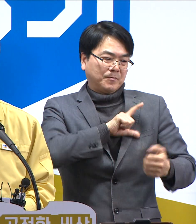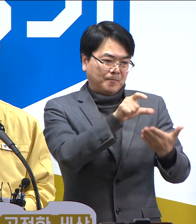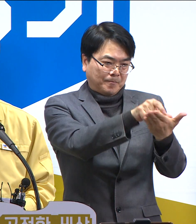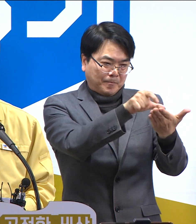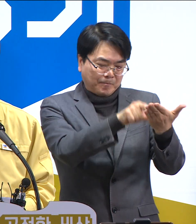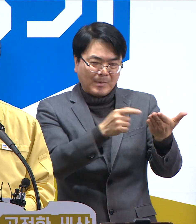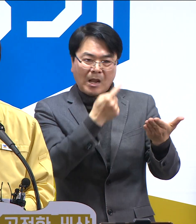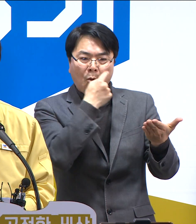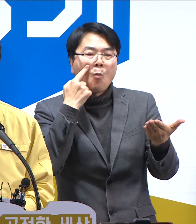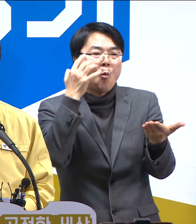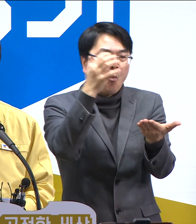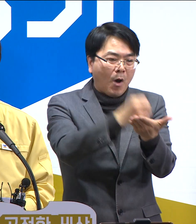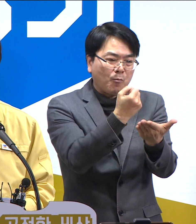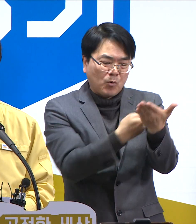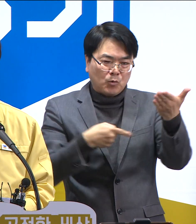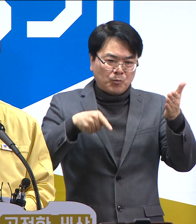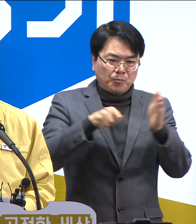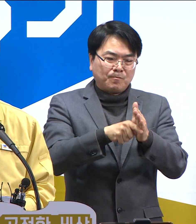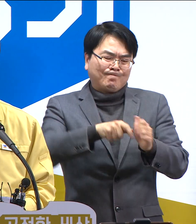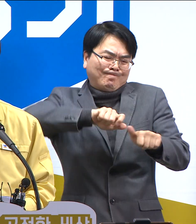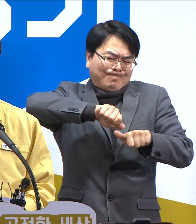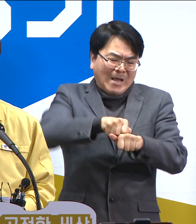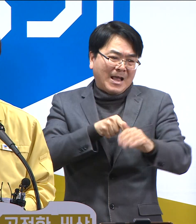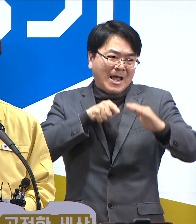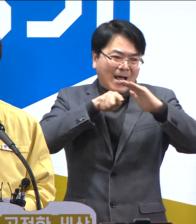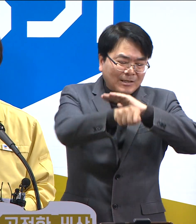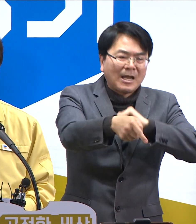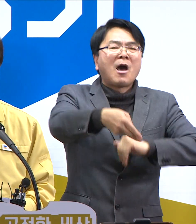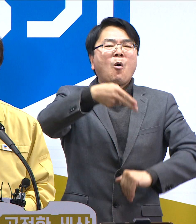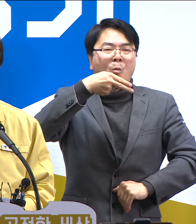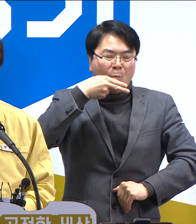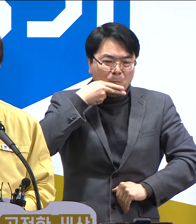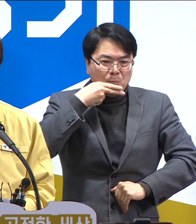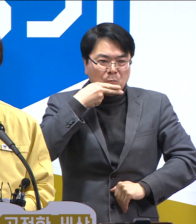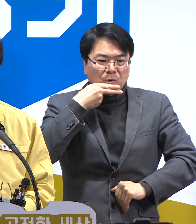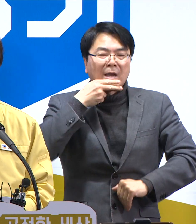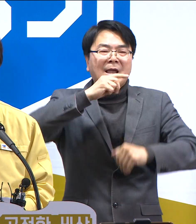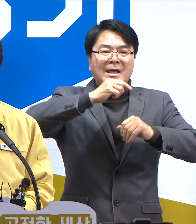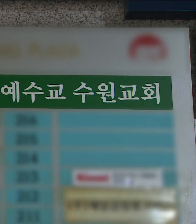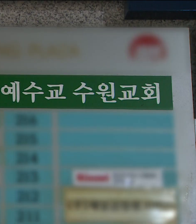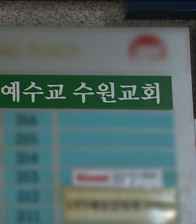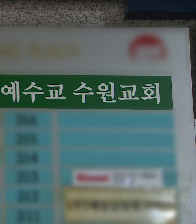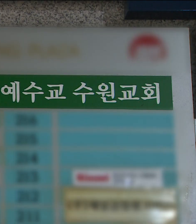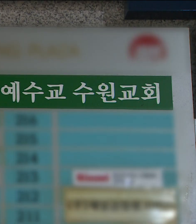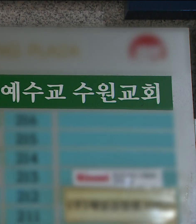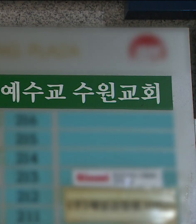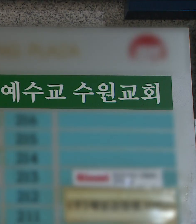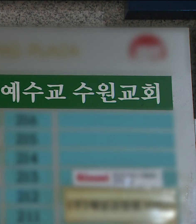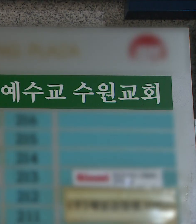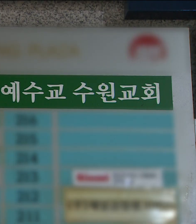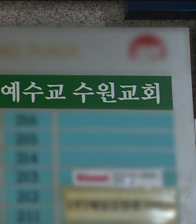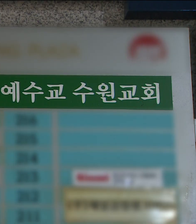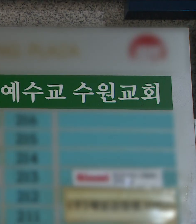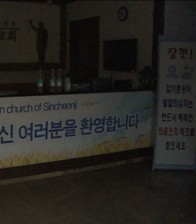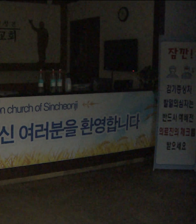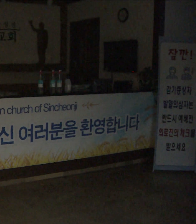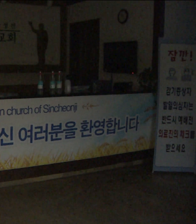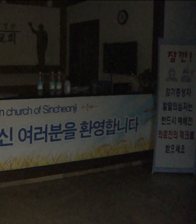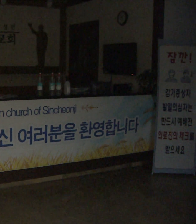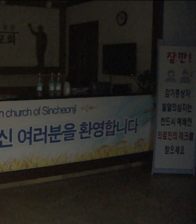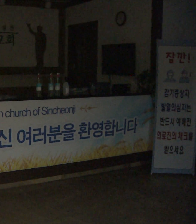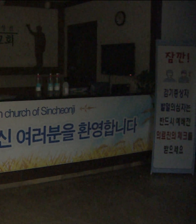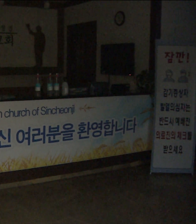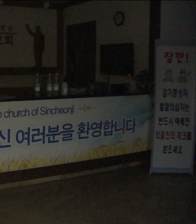위한 강제 조치에 나아가는 상황이 초래되지 않기를 바랍니다. 경기도는 24일 오전